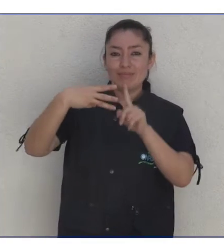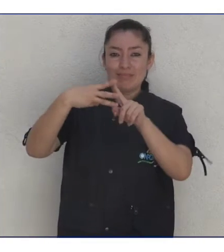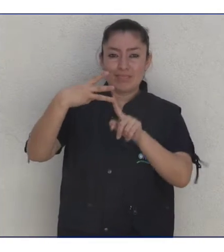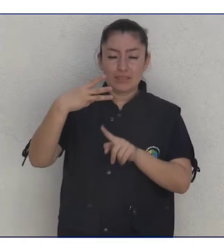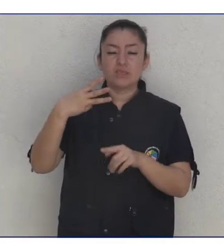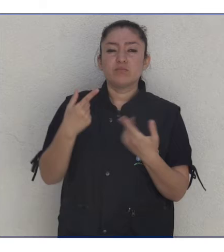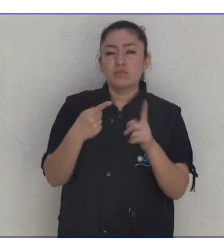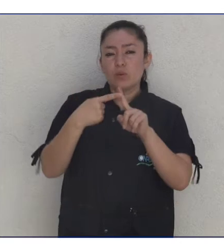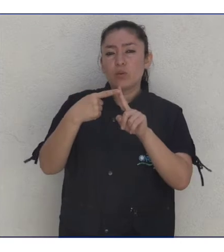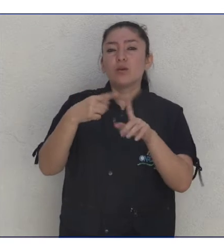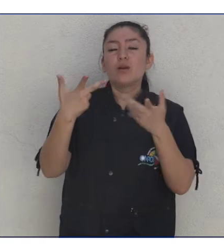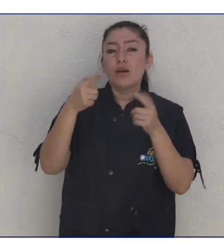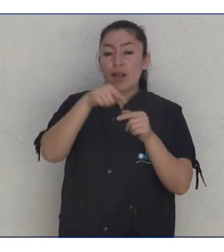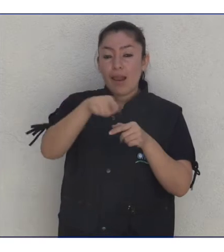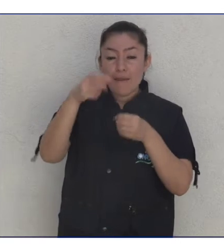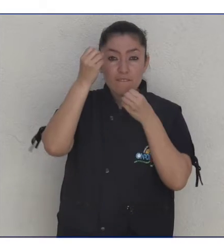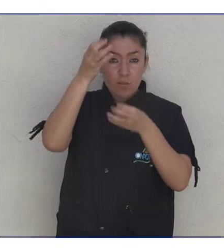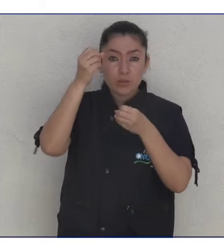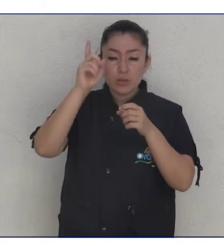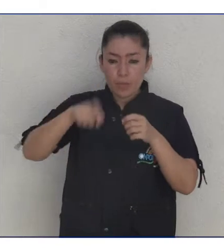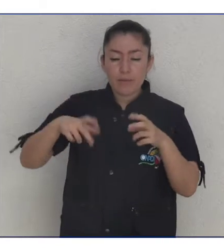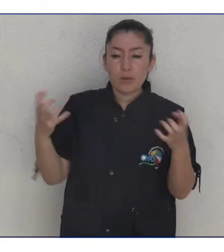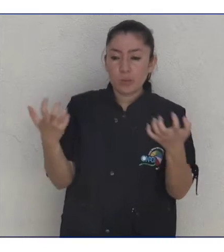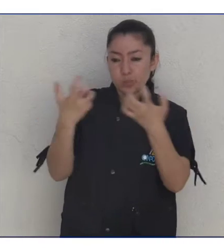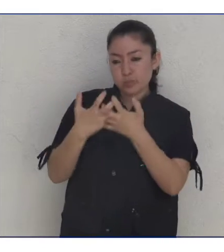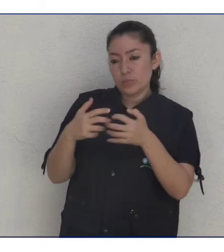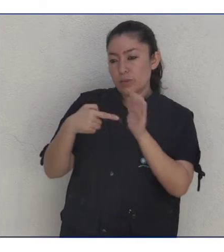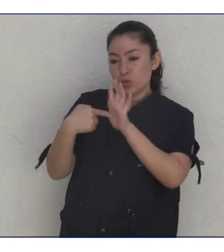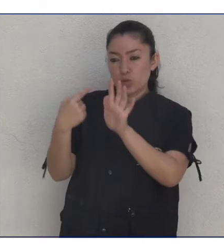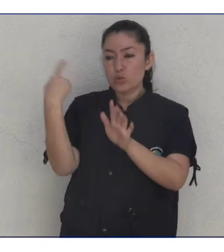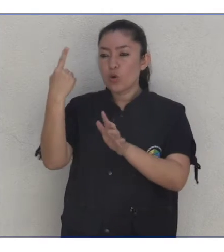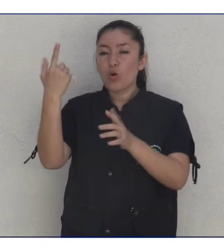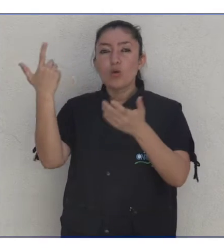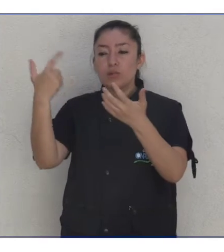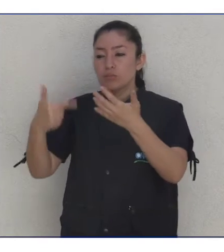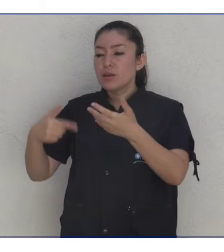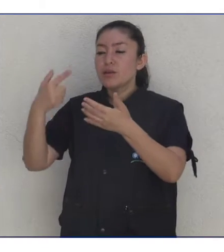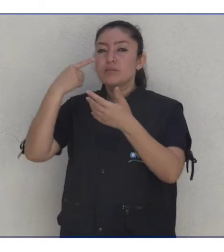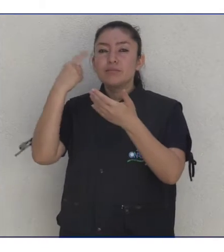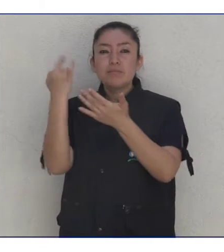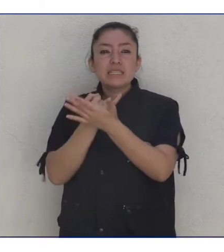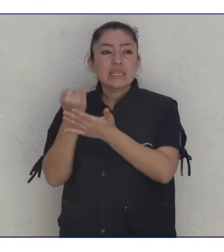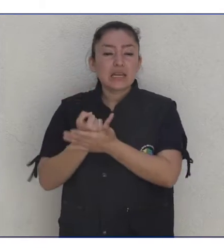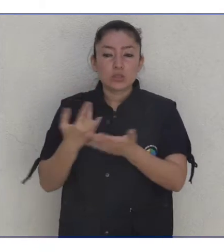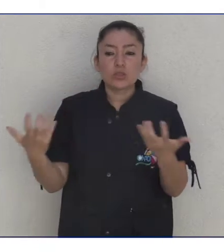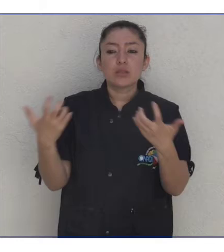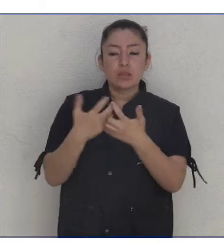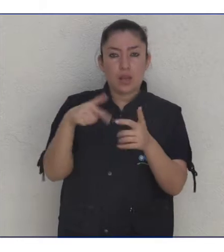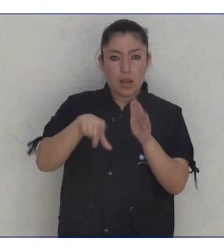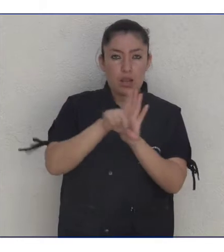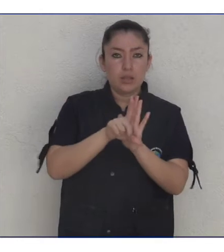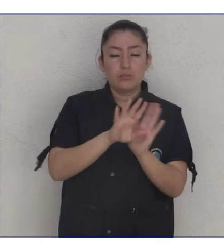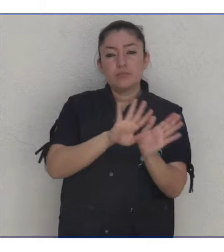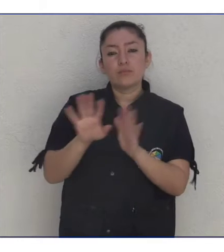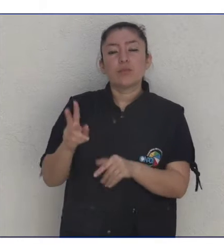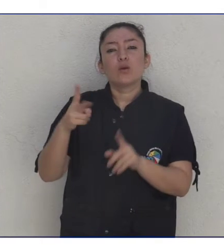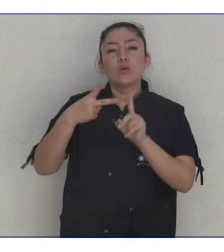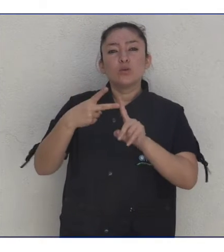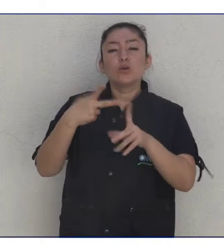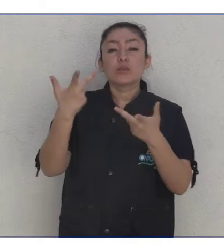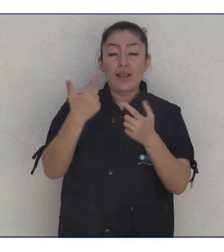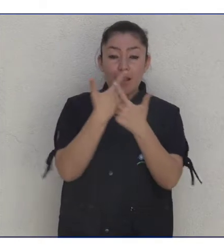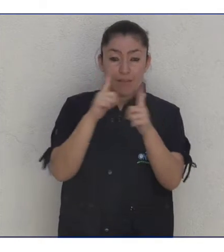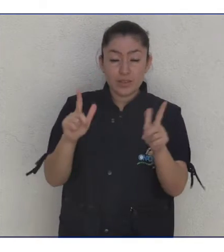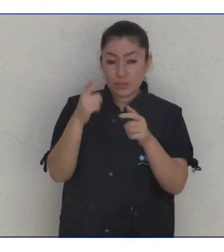3 requisitos. 1. Que la información encuadre legítimamente en alguno de los casos de excepción previstas en esta ley. 2. Que